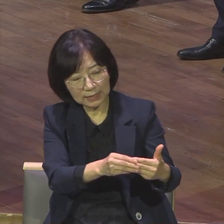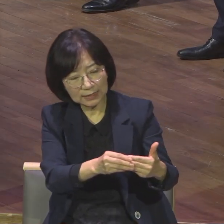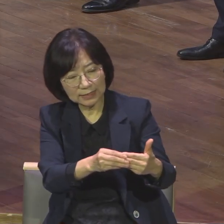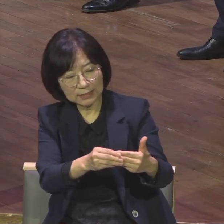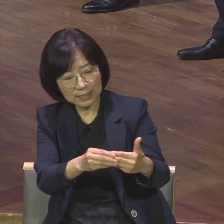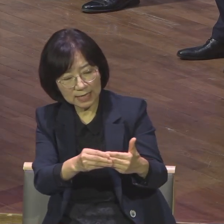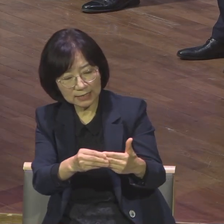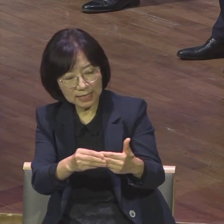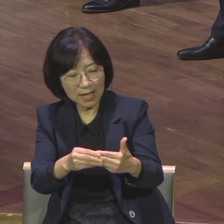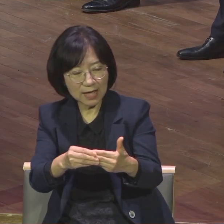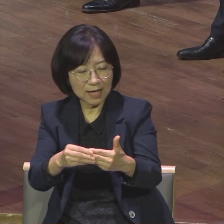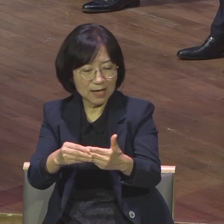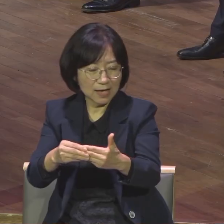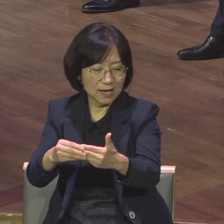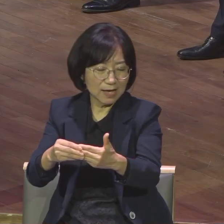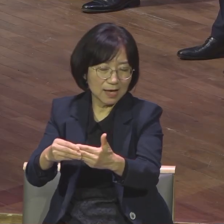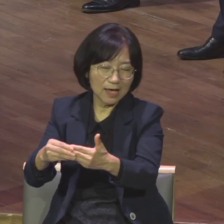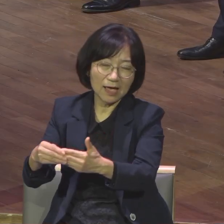우리를 이끄시네